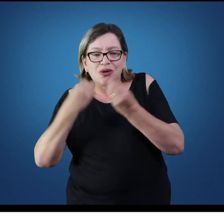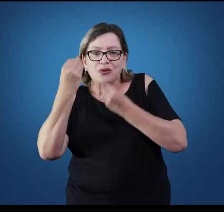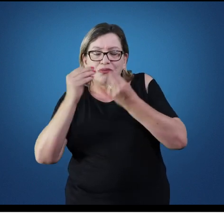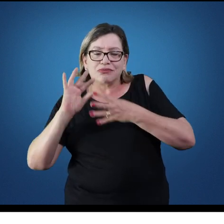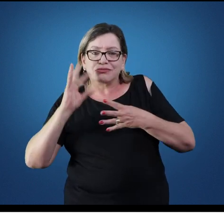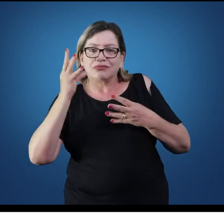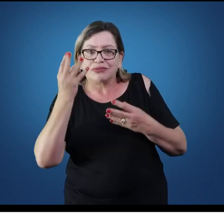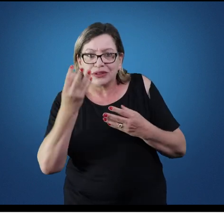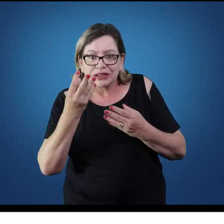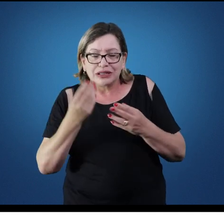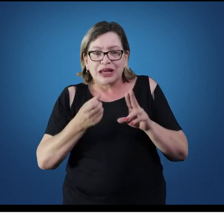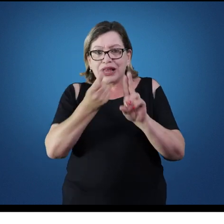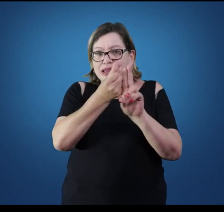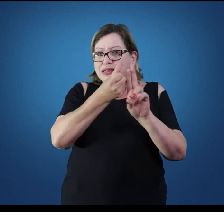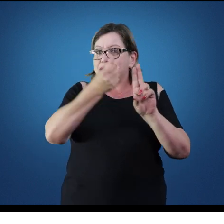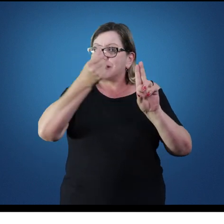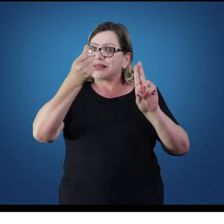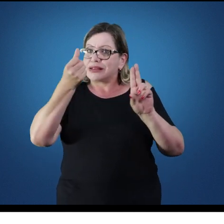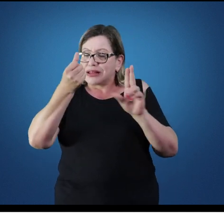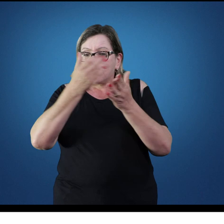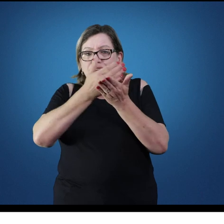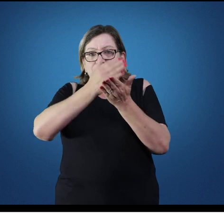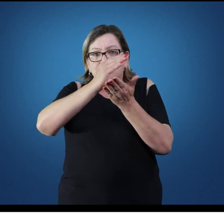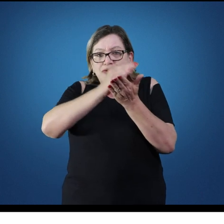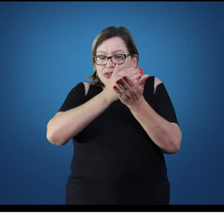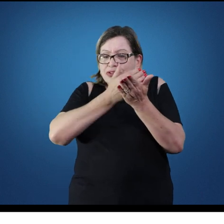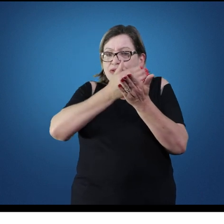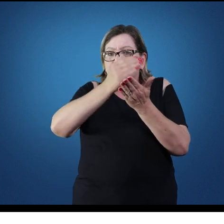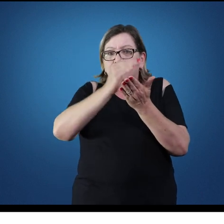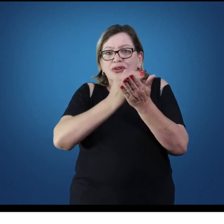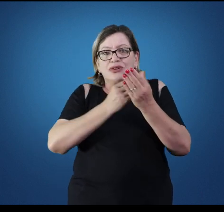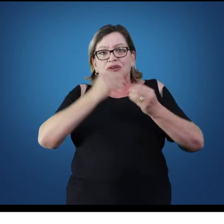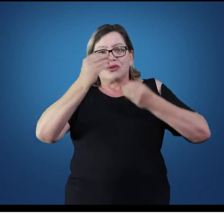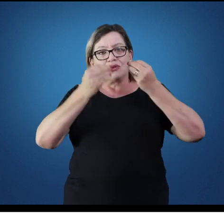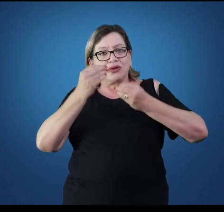gente compartimentalizou visando a ementa da disciplina com